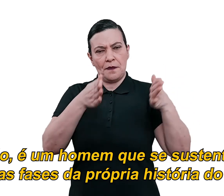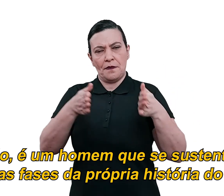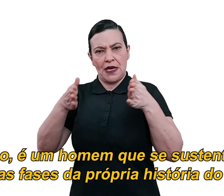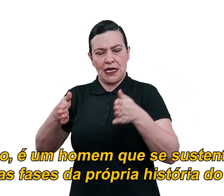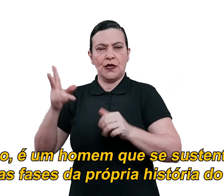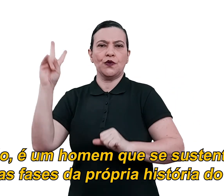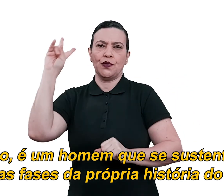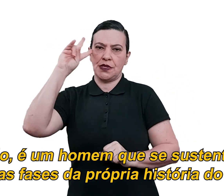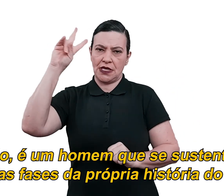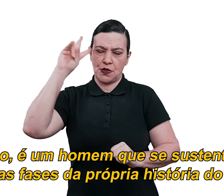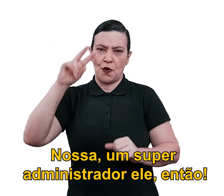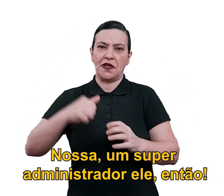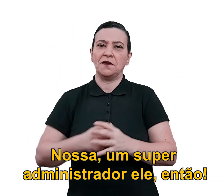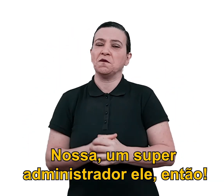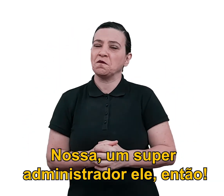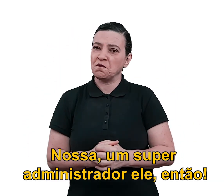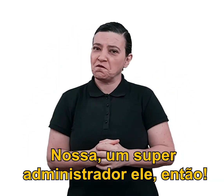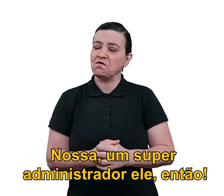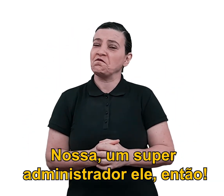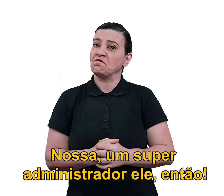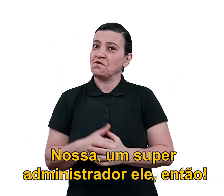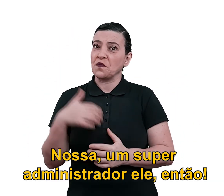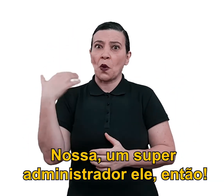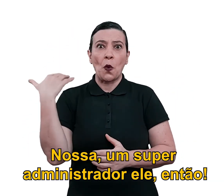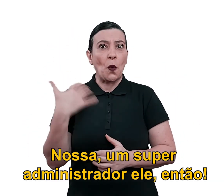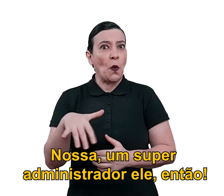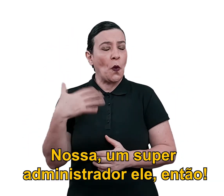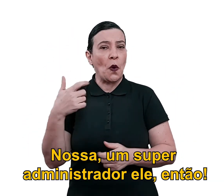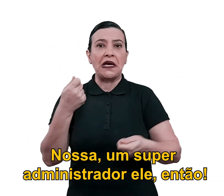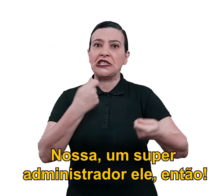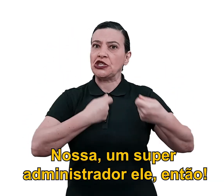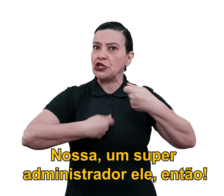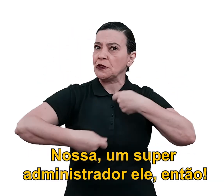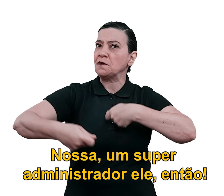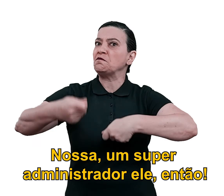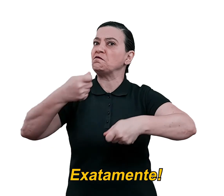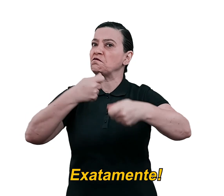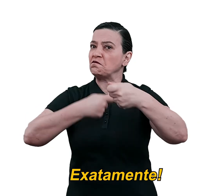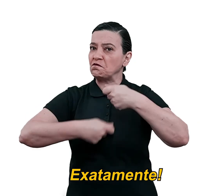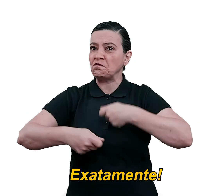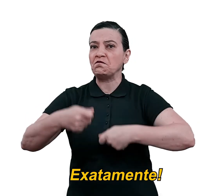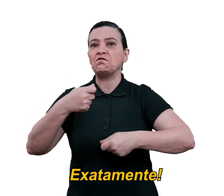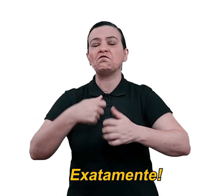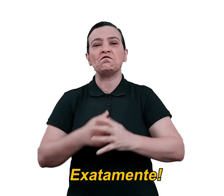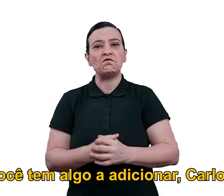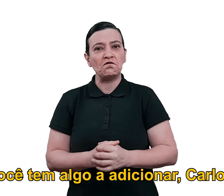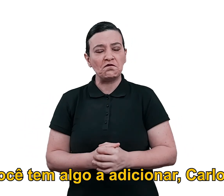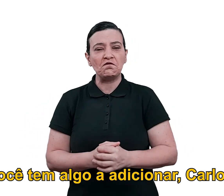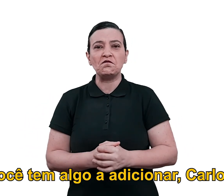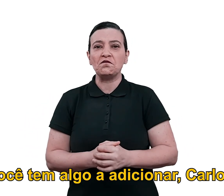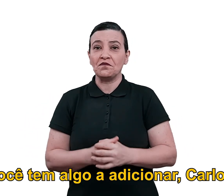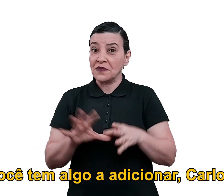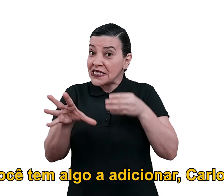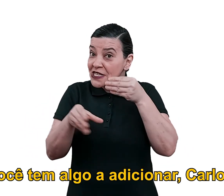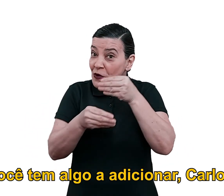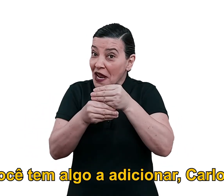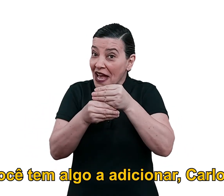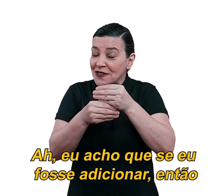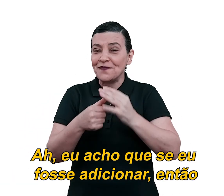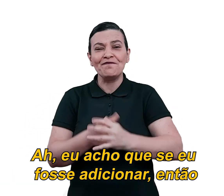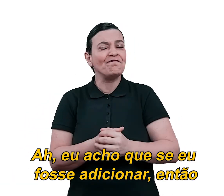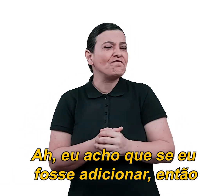própria história do país, né? Nossa, um super administrador ele, então. Exatamente. Tem algo a adicionar,